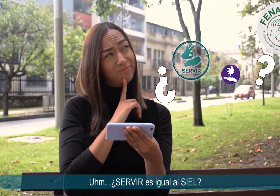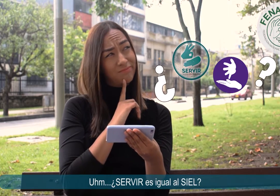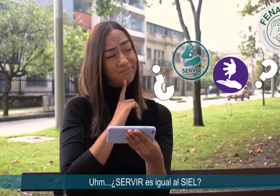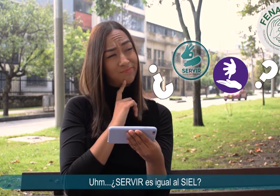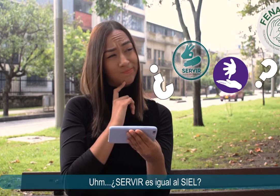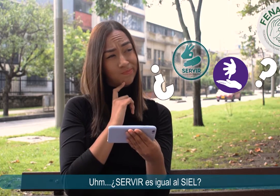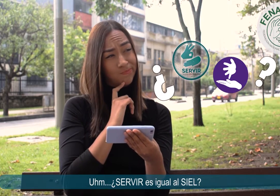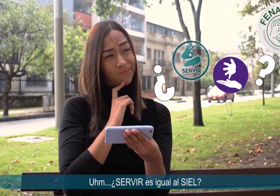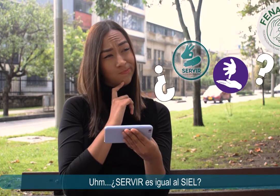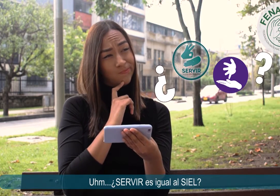¿Servir es igual a Ciel?